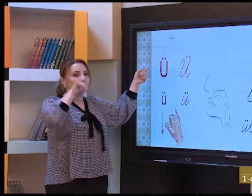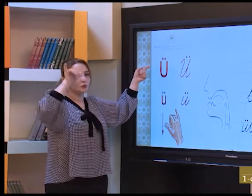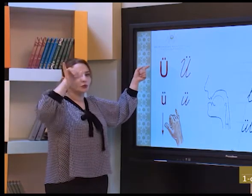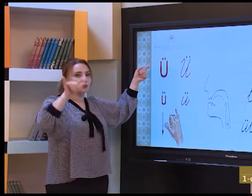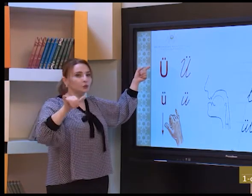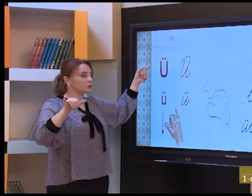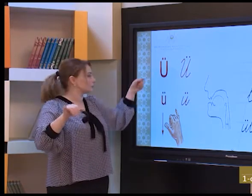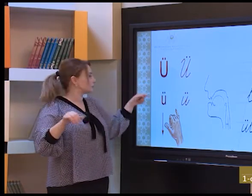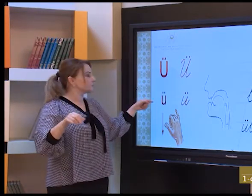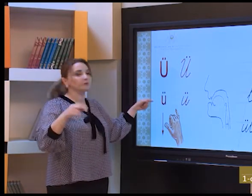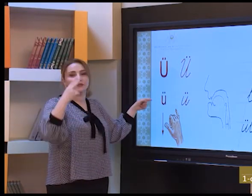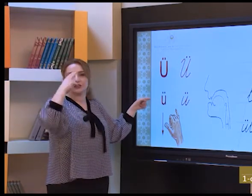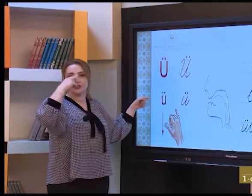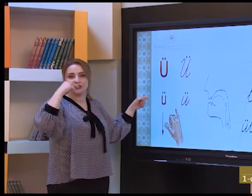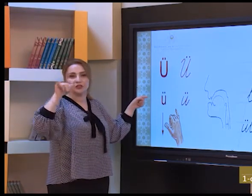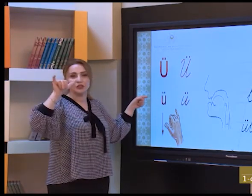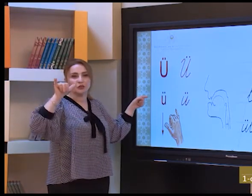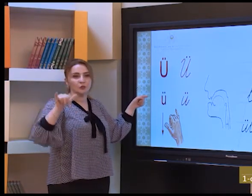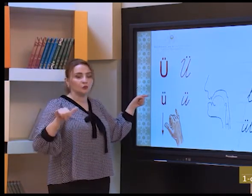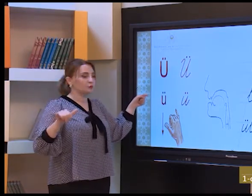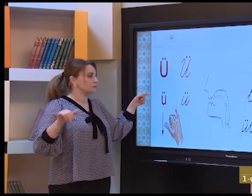Böyük ü, kiçik ü,